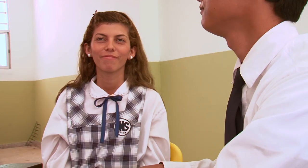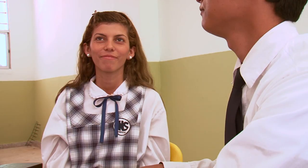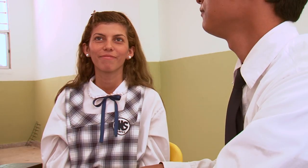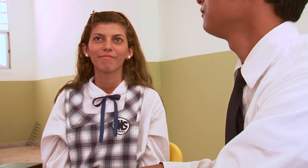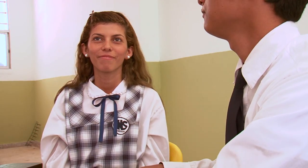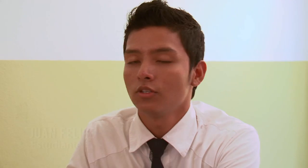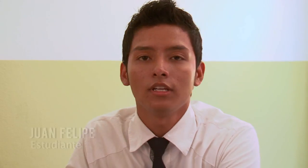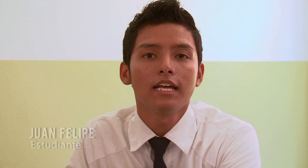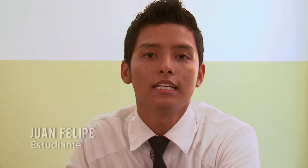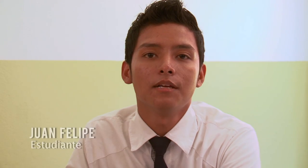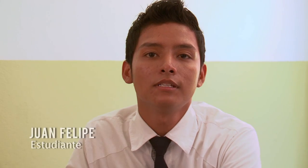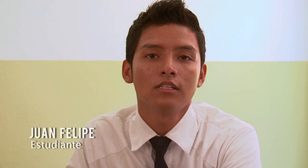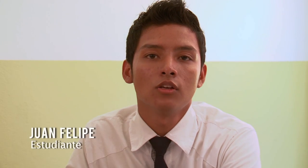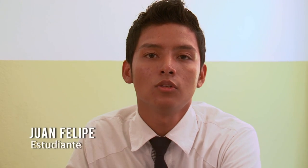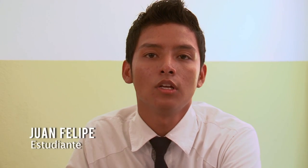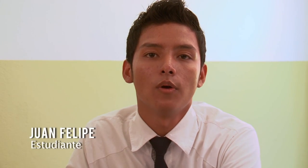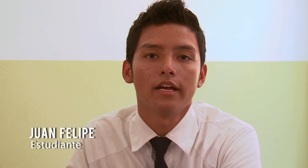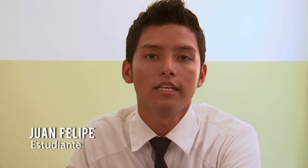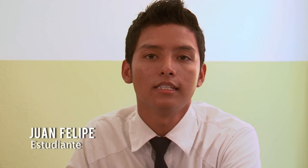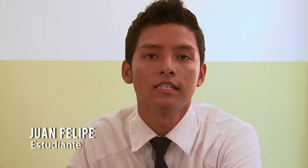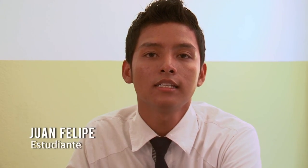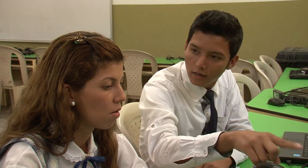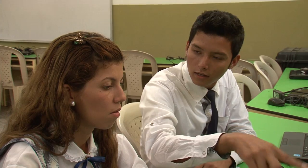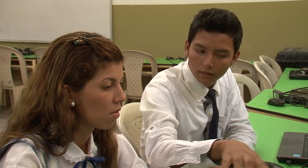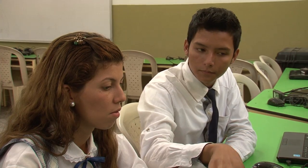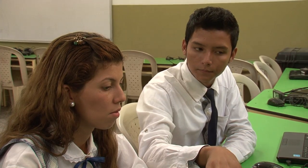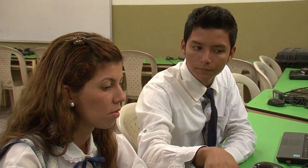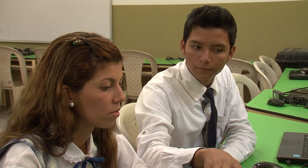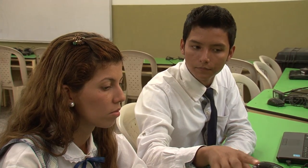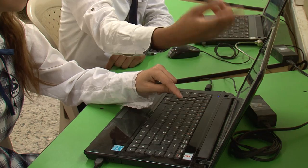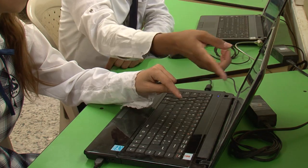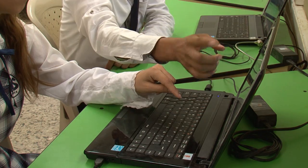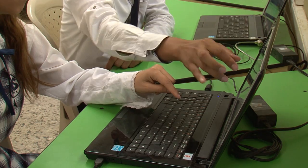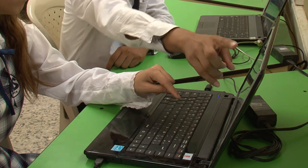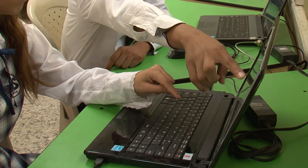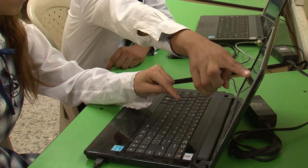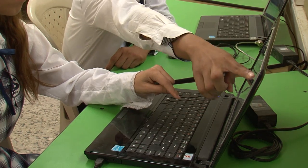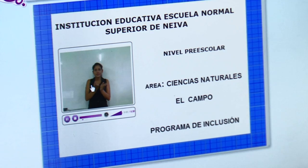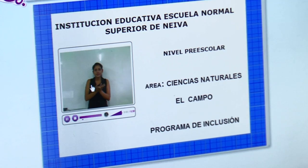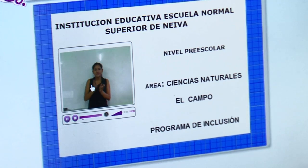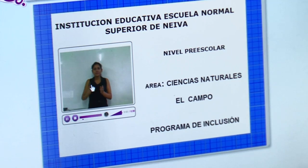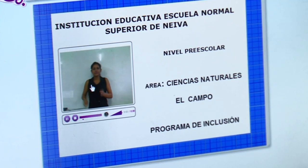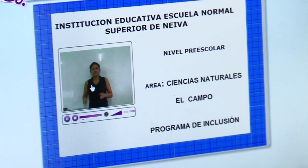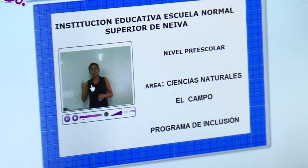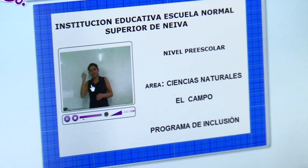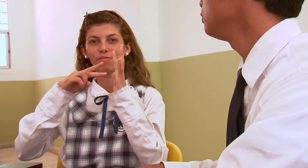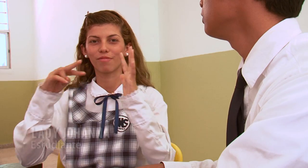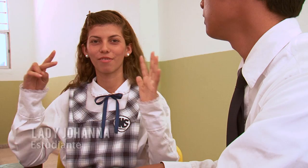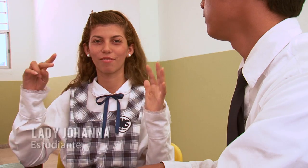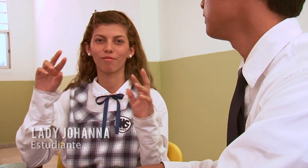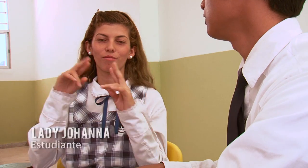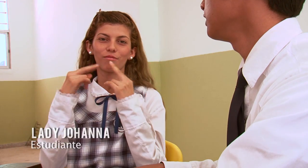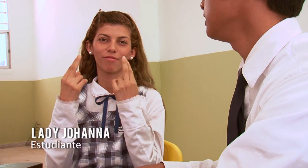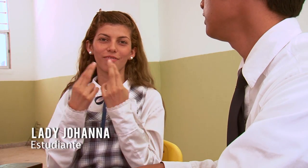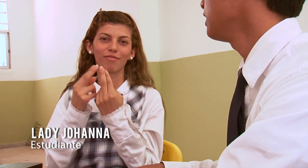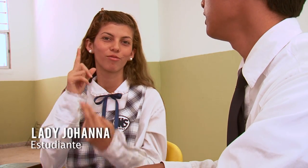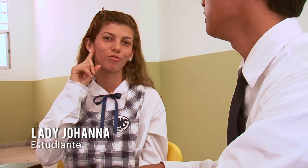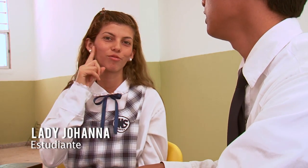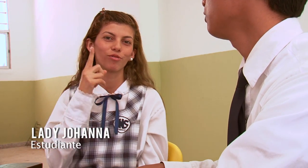Mi hermana es sorda y ella me ha enseñado su lenguaje de señas y a través de las TIC aprendimos para futuro ser profesores digitales de la